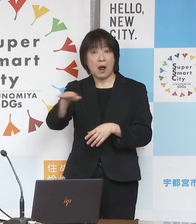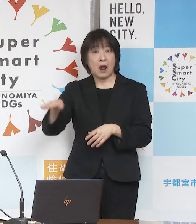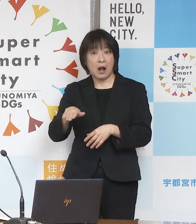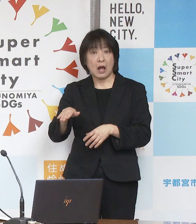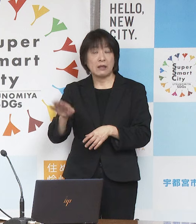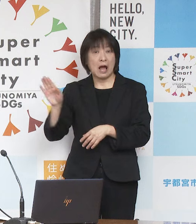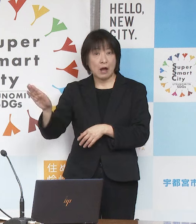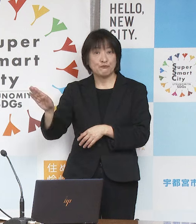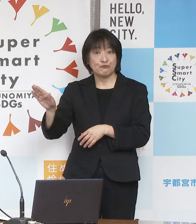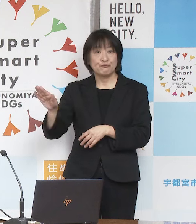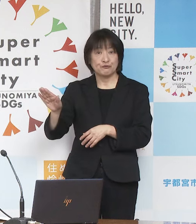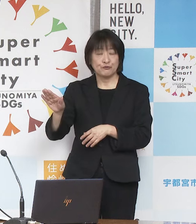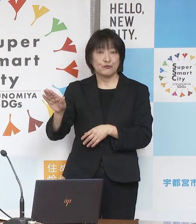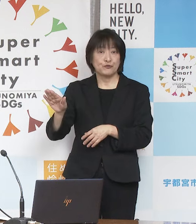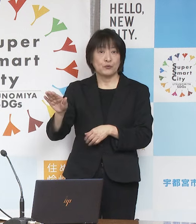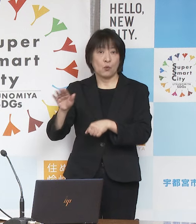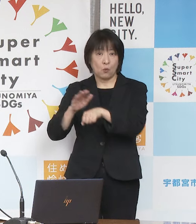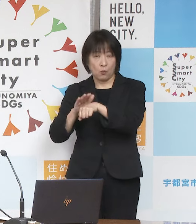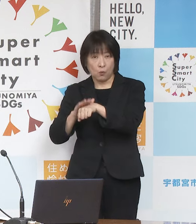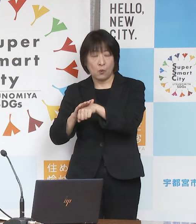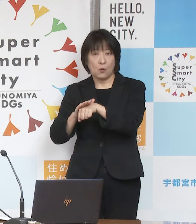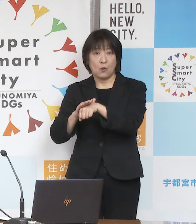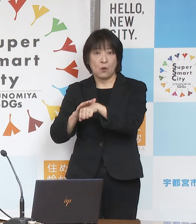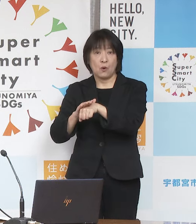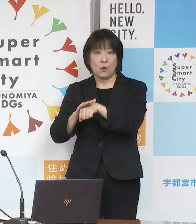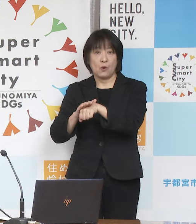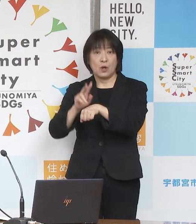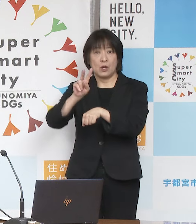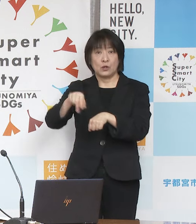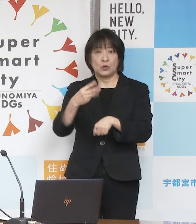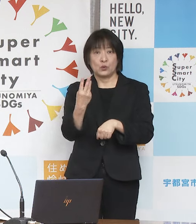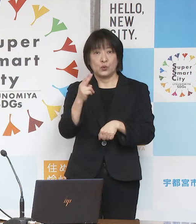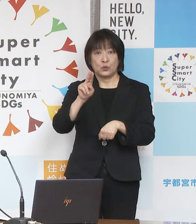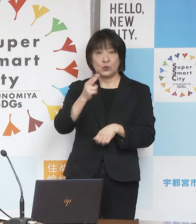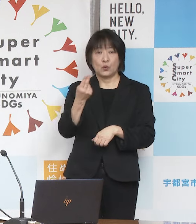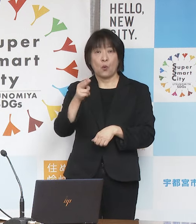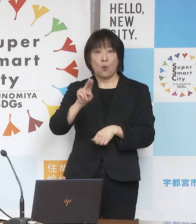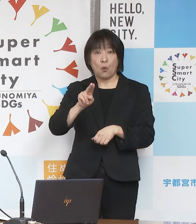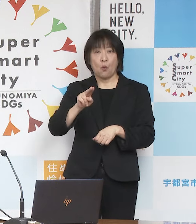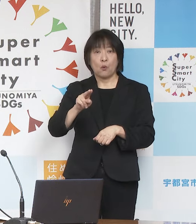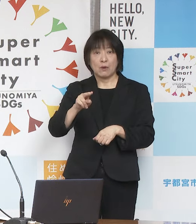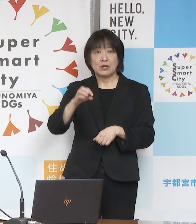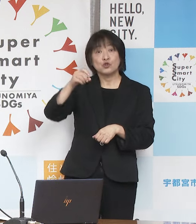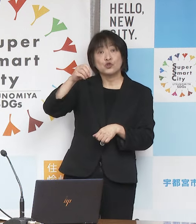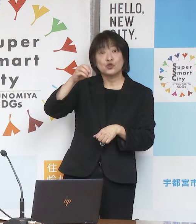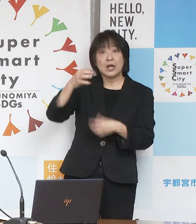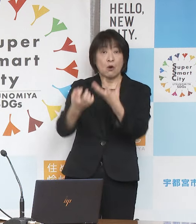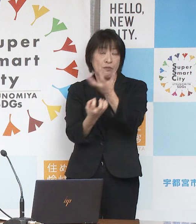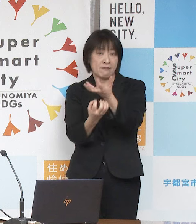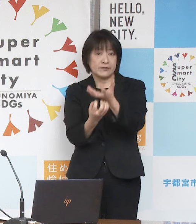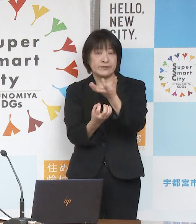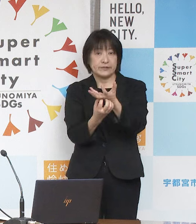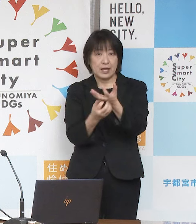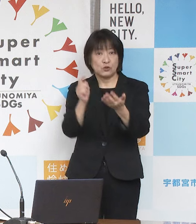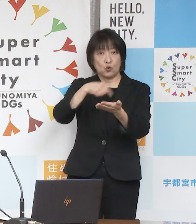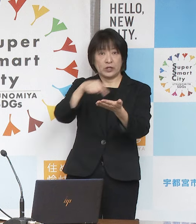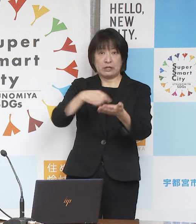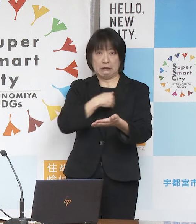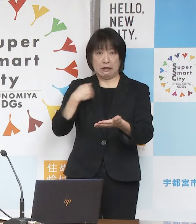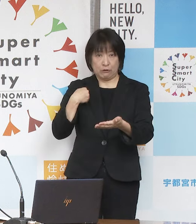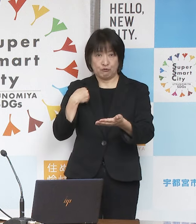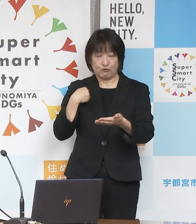ストーカープラス廃用油あとはですね流動正式と申しまして中であの砂を熱してあの処理するものが